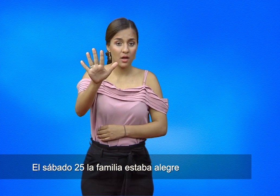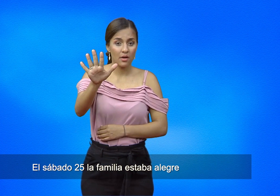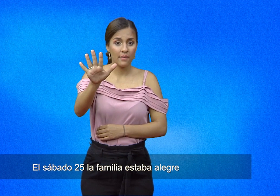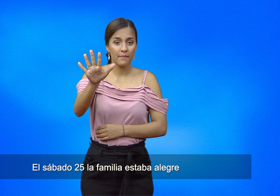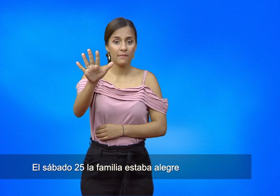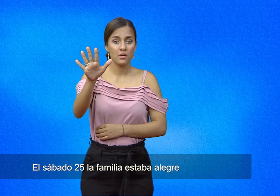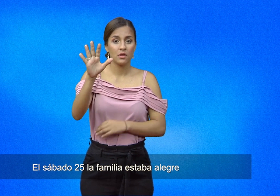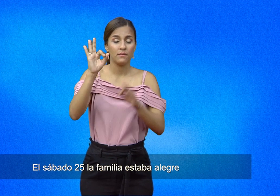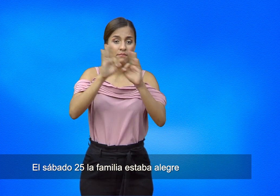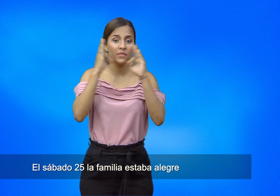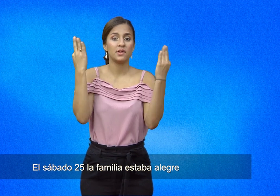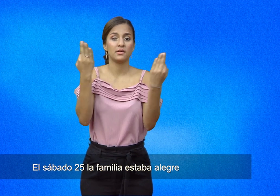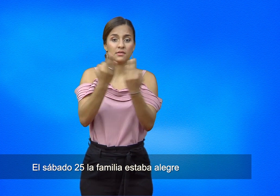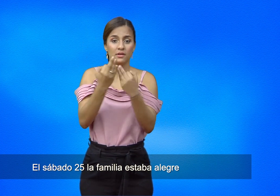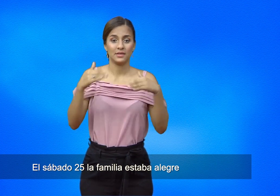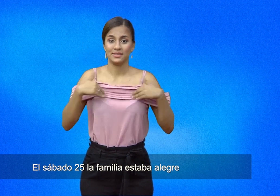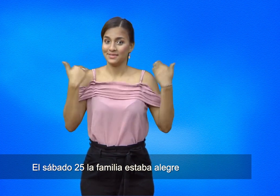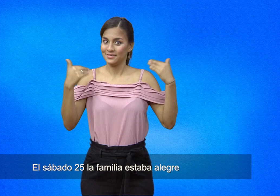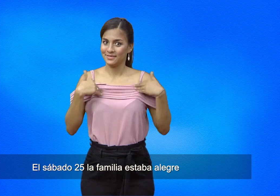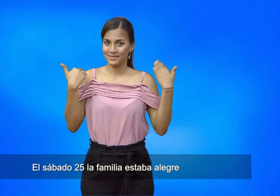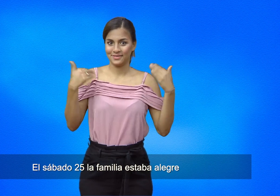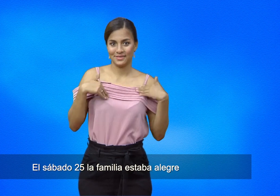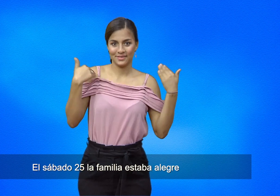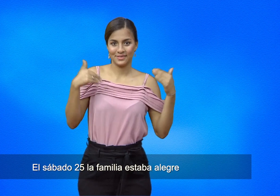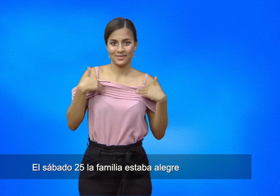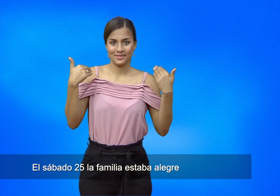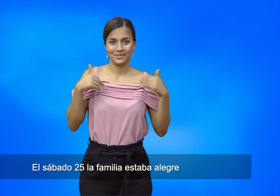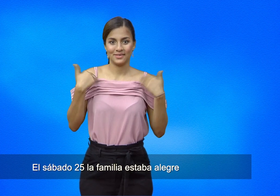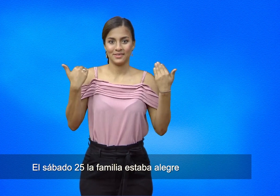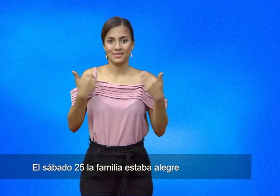25 la familia estaba alegre